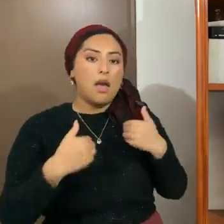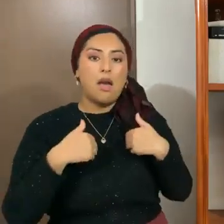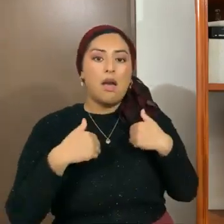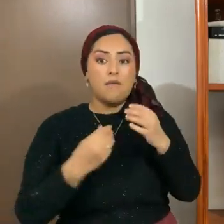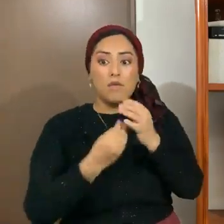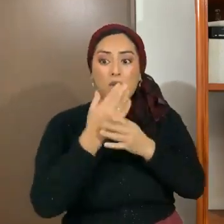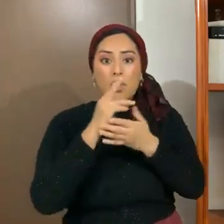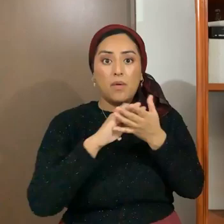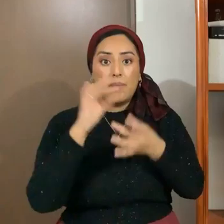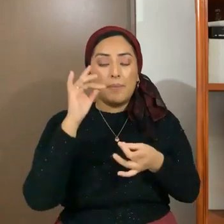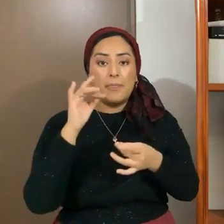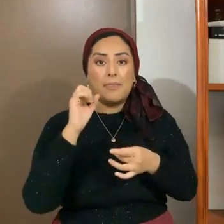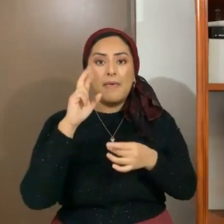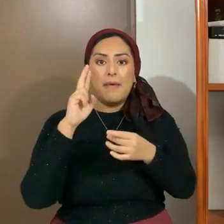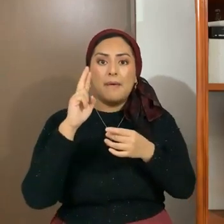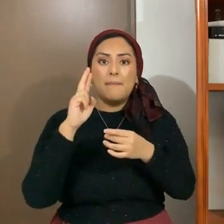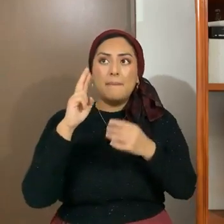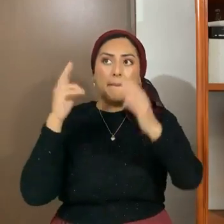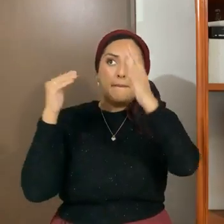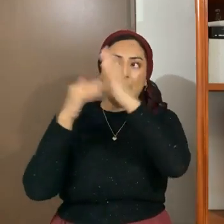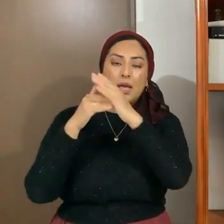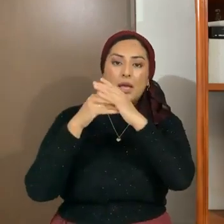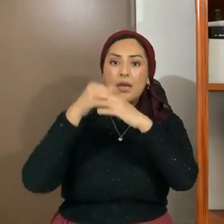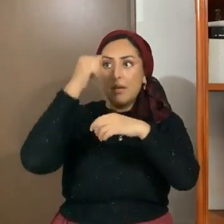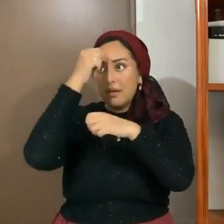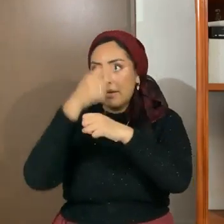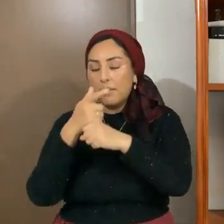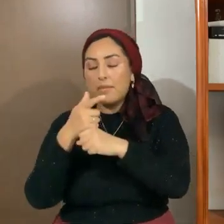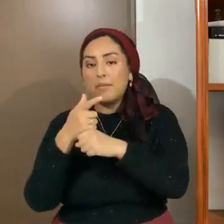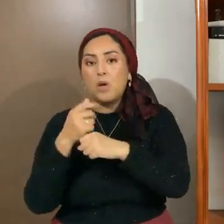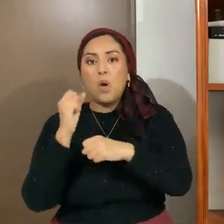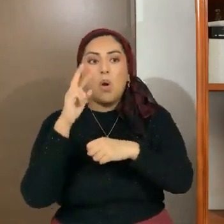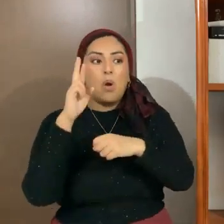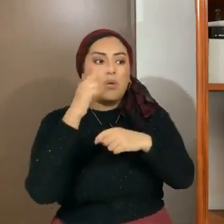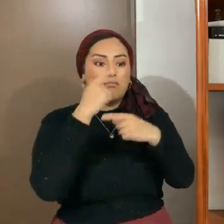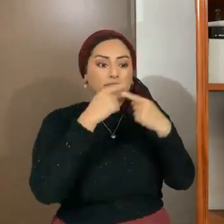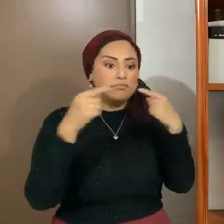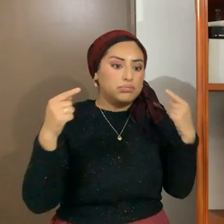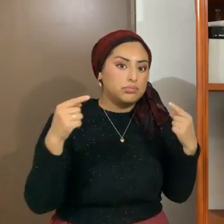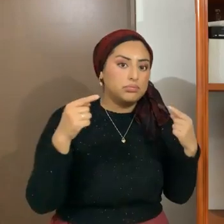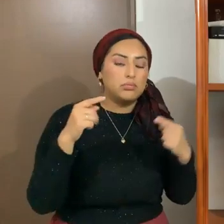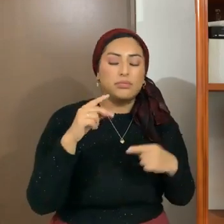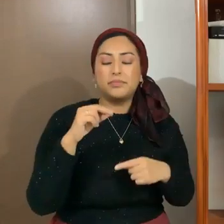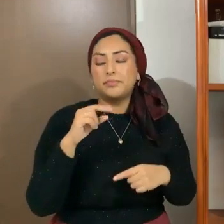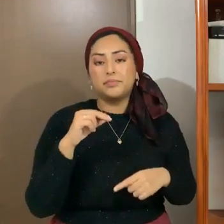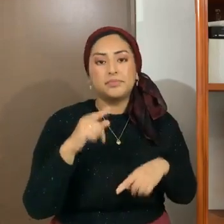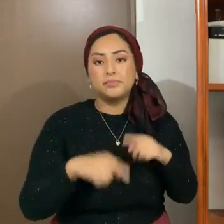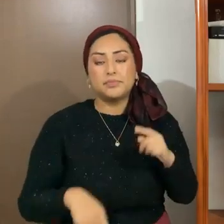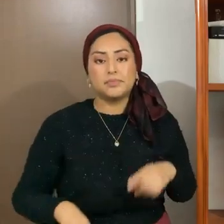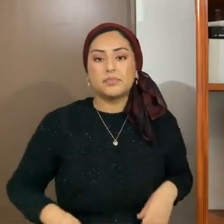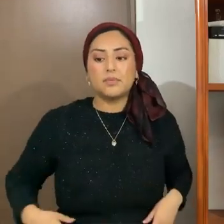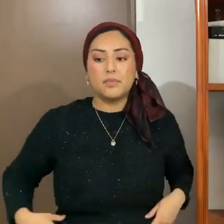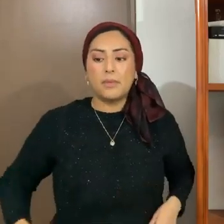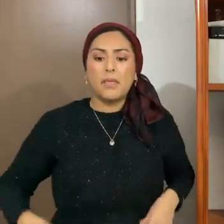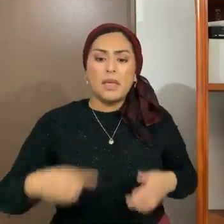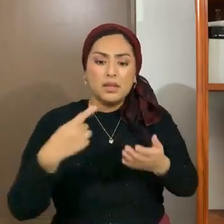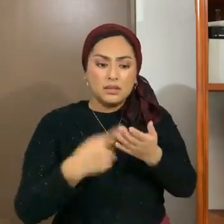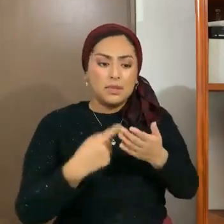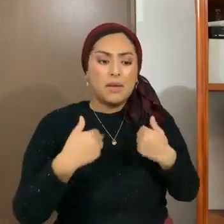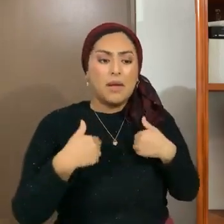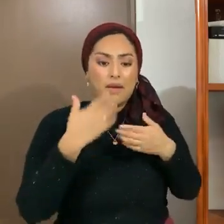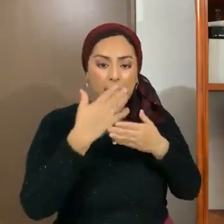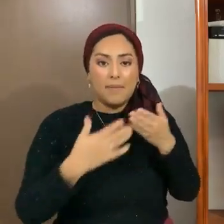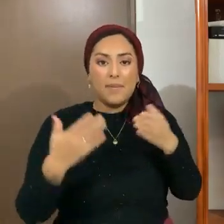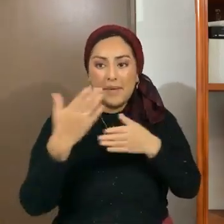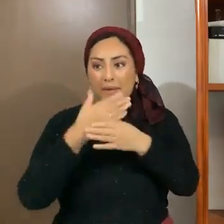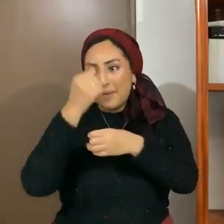HaKodesh y faltarle a un hermano, a una autoridad, hacer disensión y división, no, de ninguna manera. A veces hay cosas que